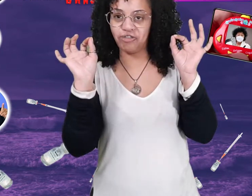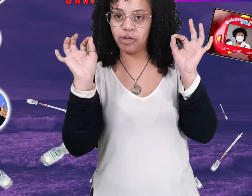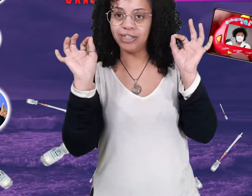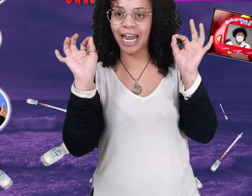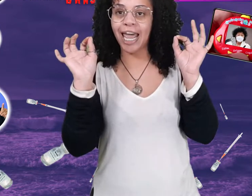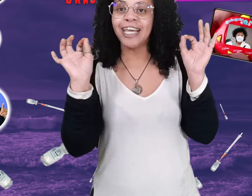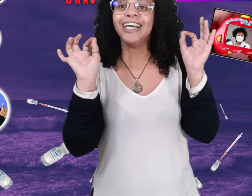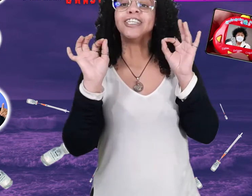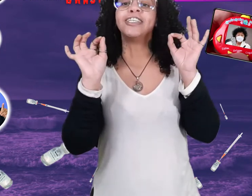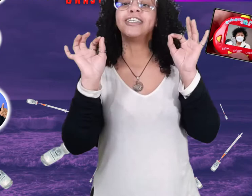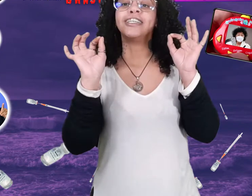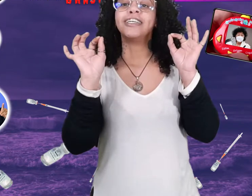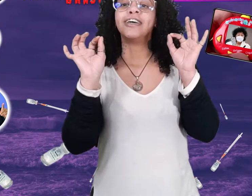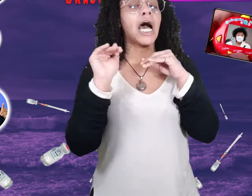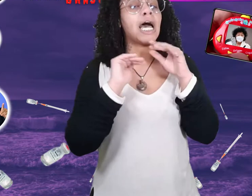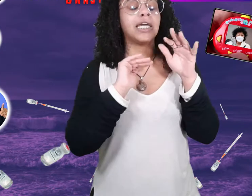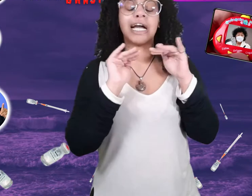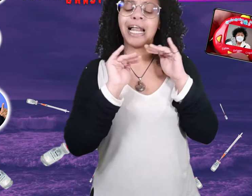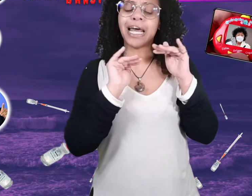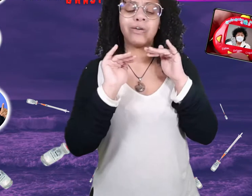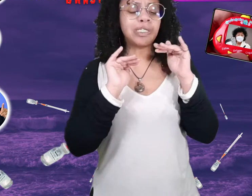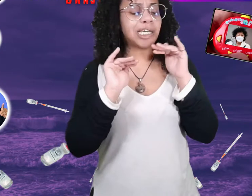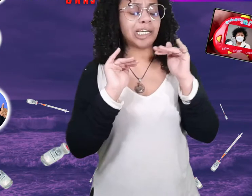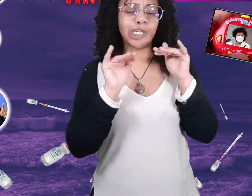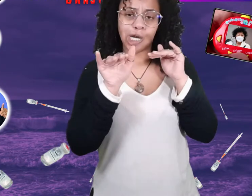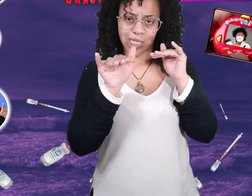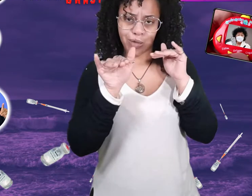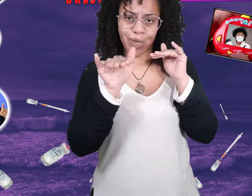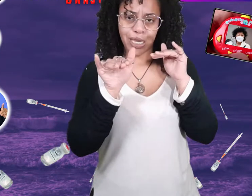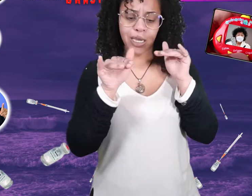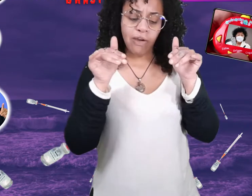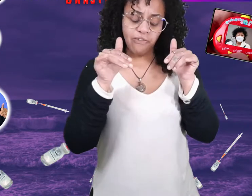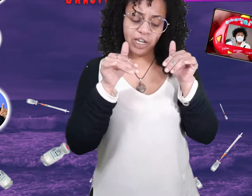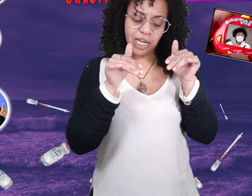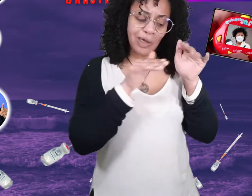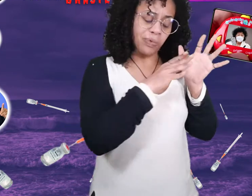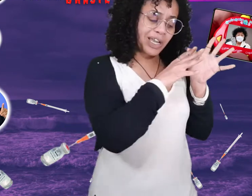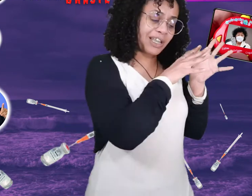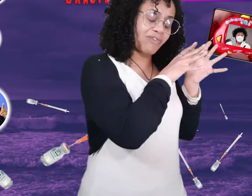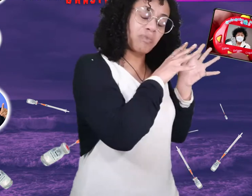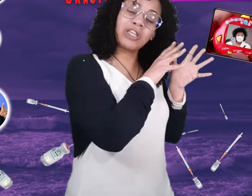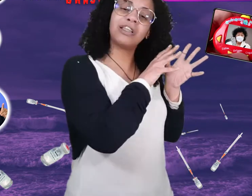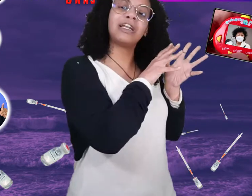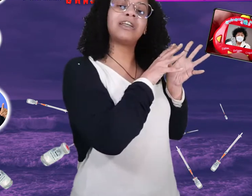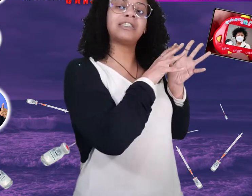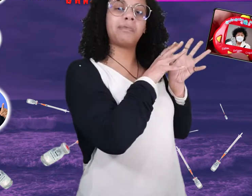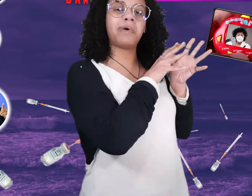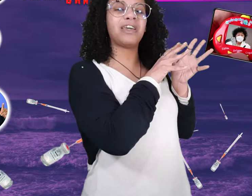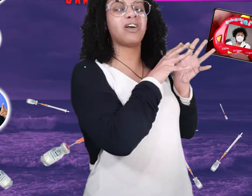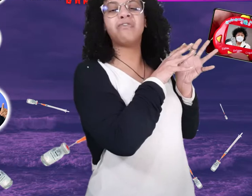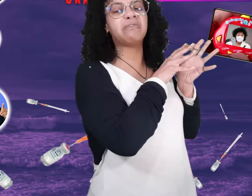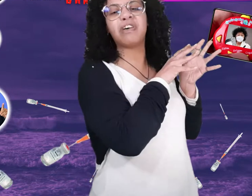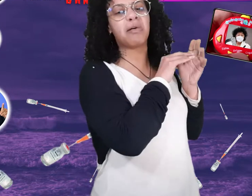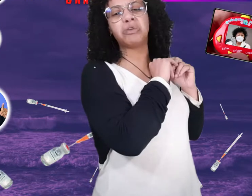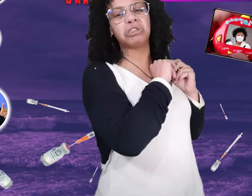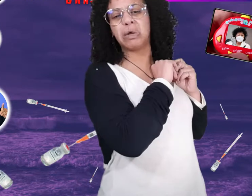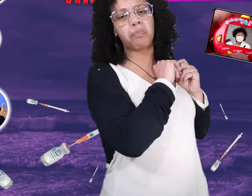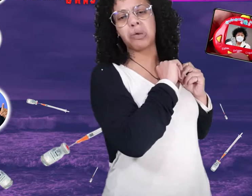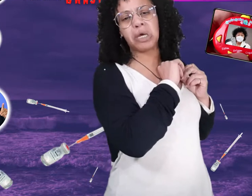investigativo, né? Padrão CSI. Aí a galera é o seguinte, gosta também? Fica aqui porque teve muita treta na CPI, nós não vamos falar muito dos